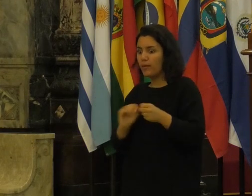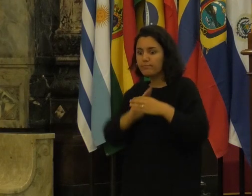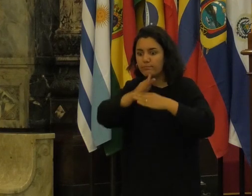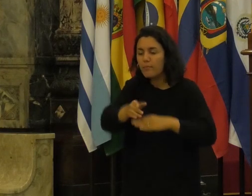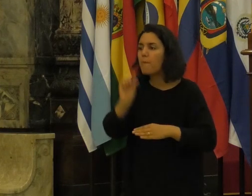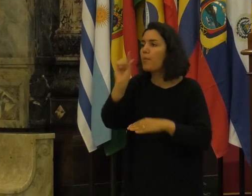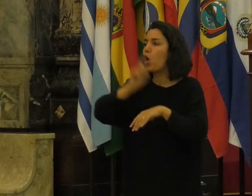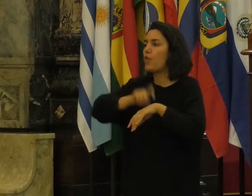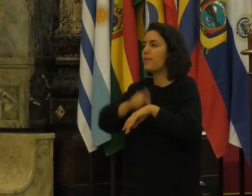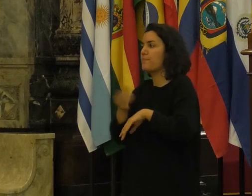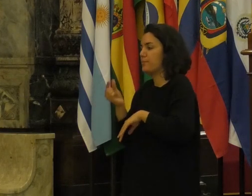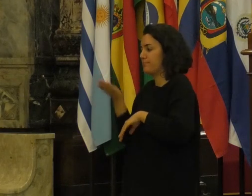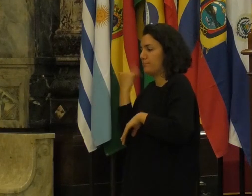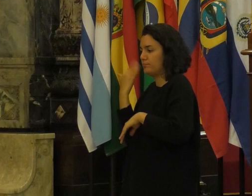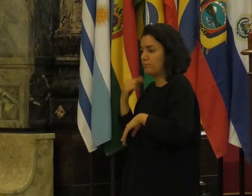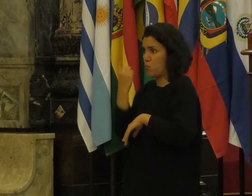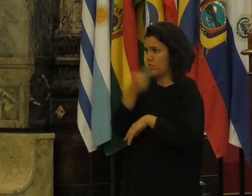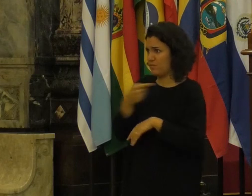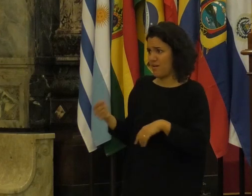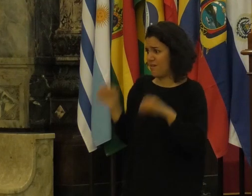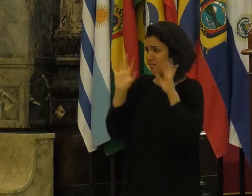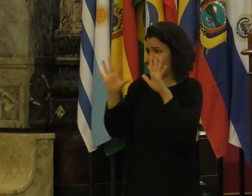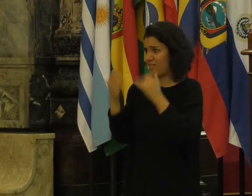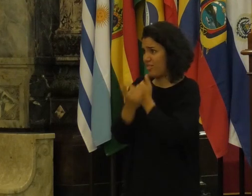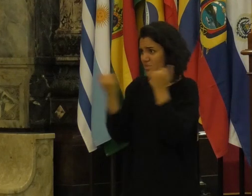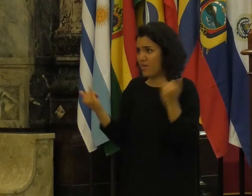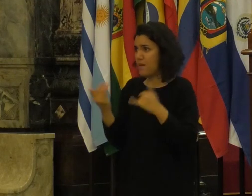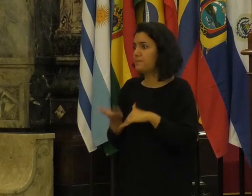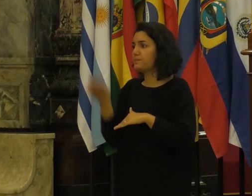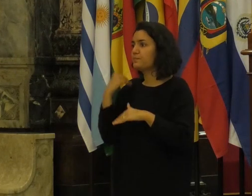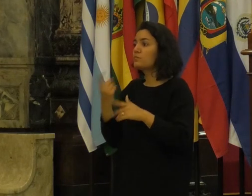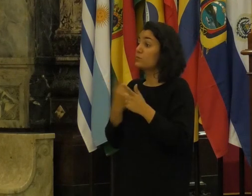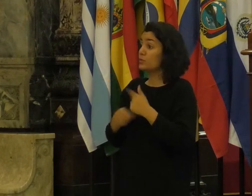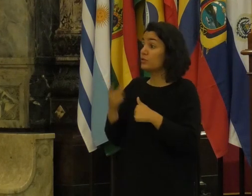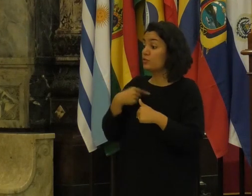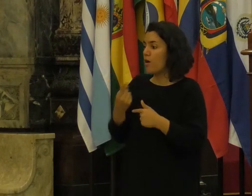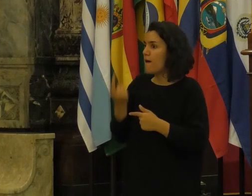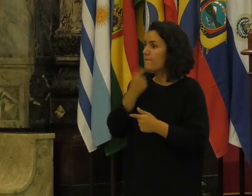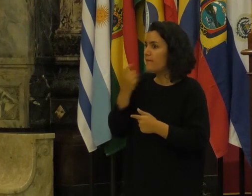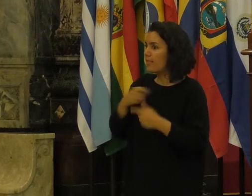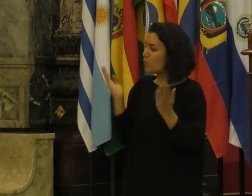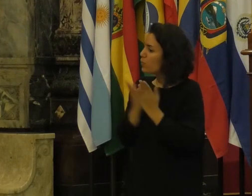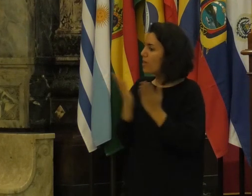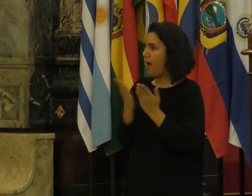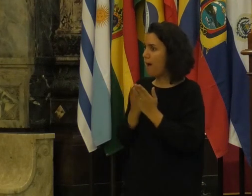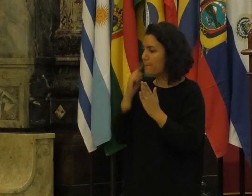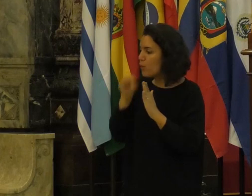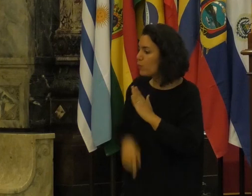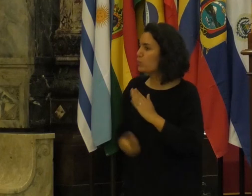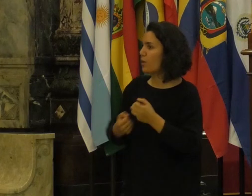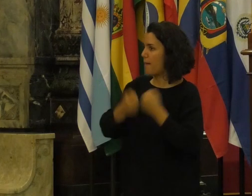muy poco, es decir, hace como una semana o 10 días, así que necesito estudiarlo mejor, pero ahí